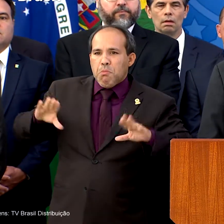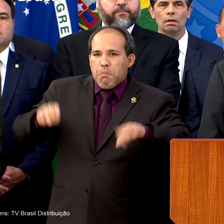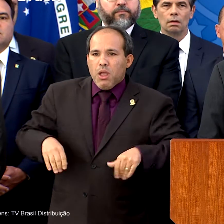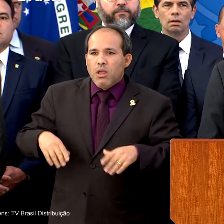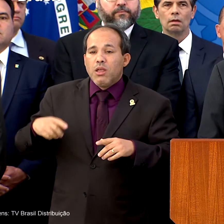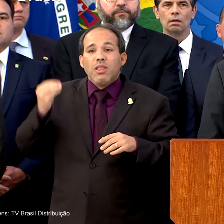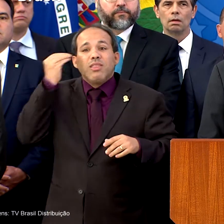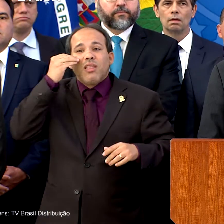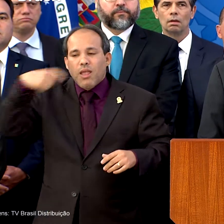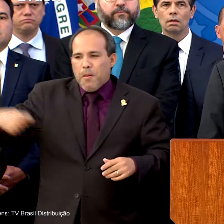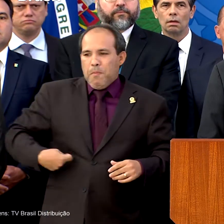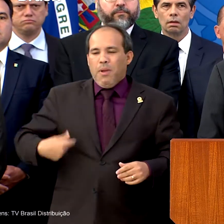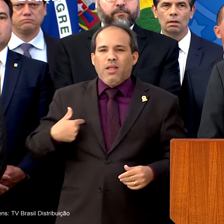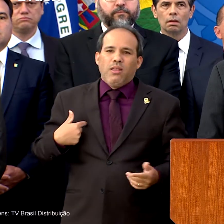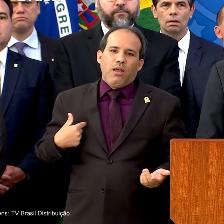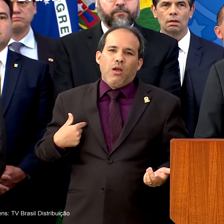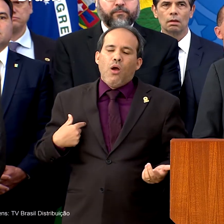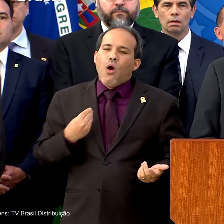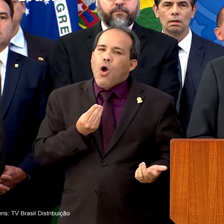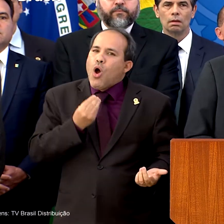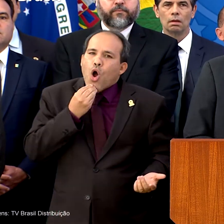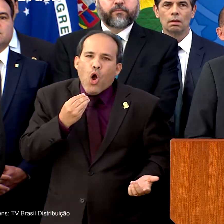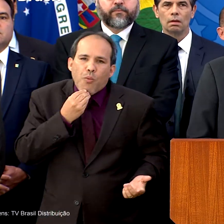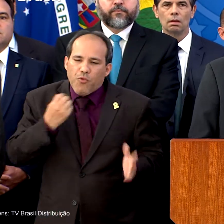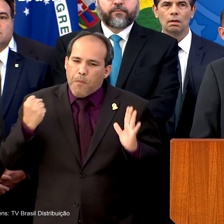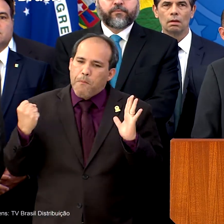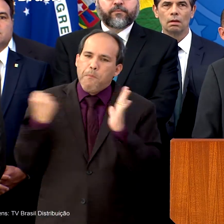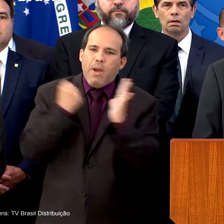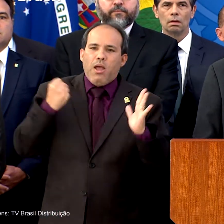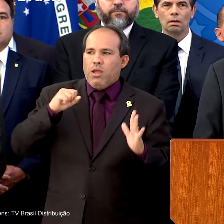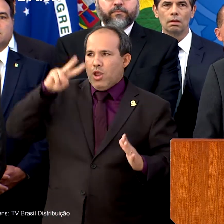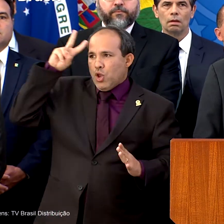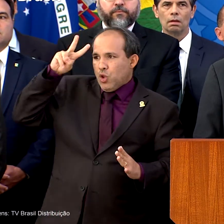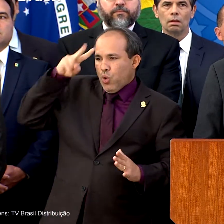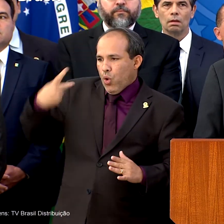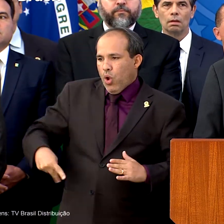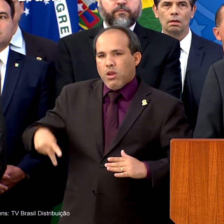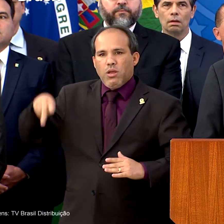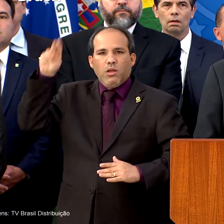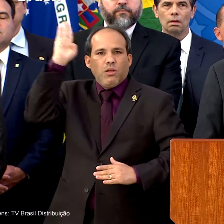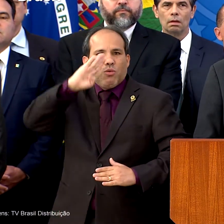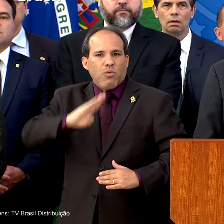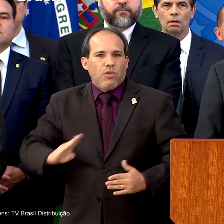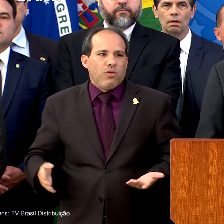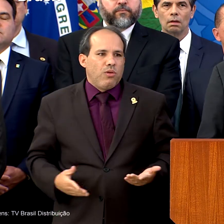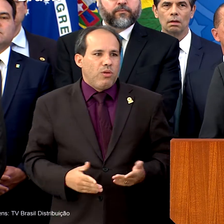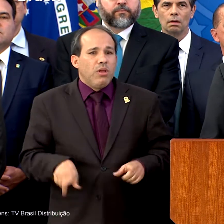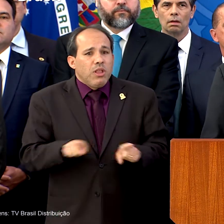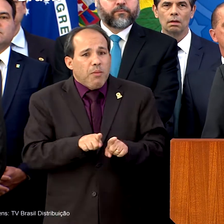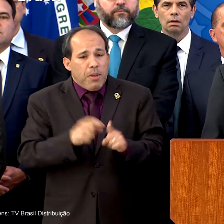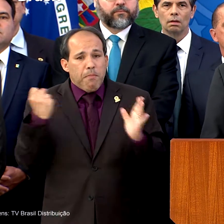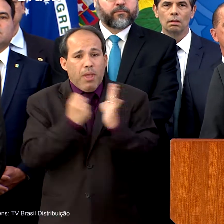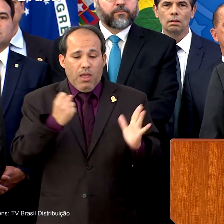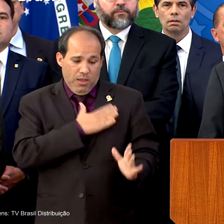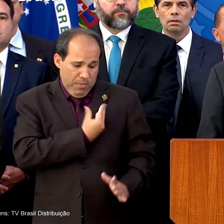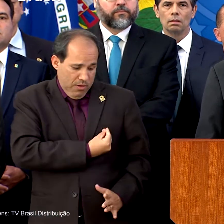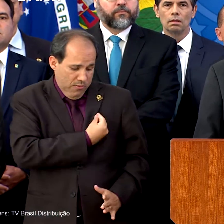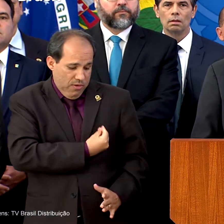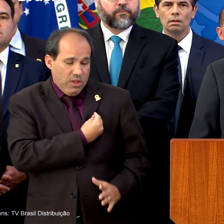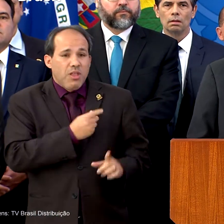isso marca a história de uma nação é muito mais a minha vida